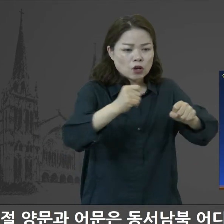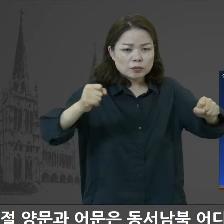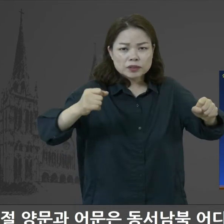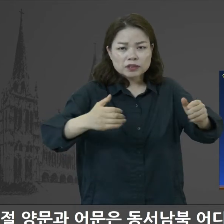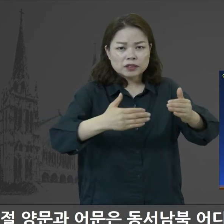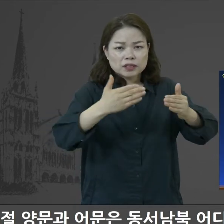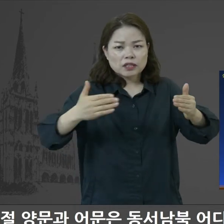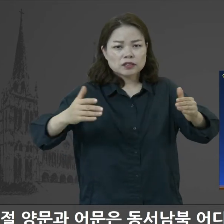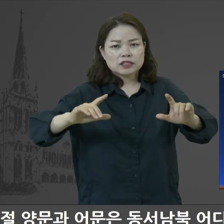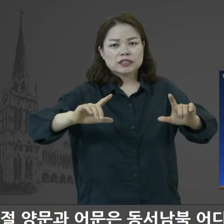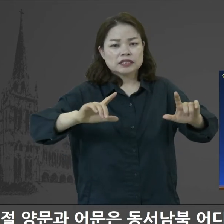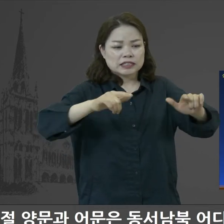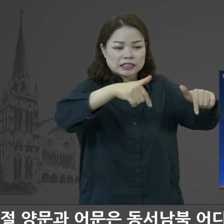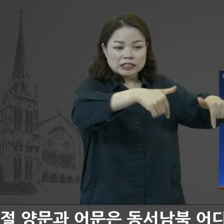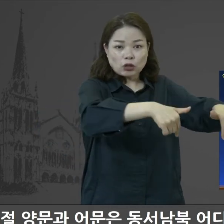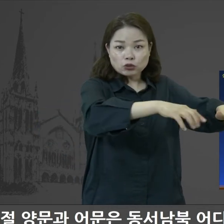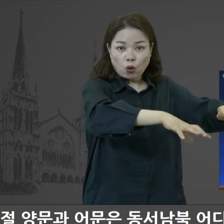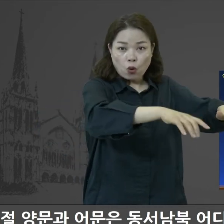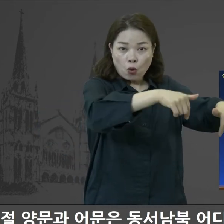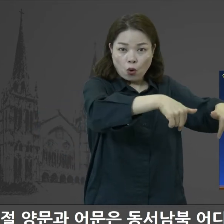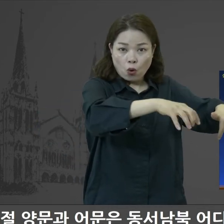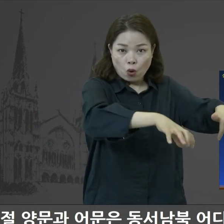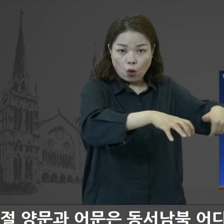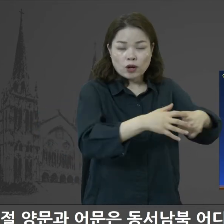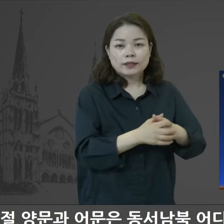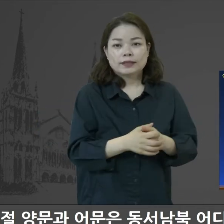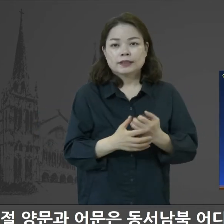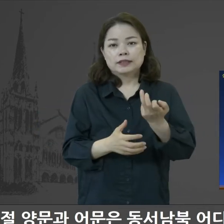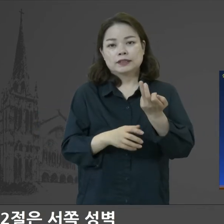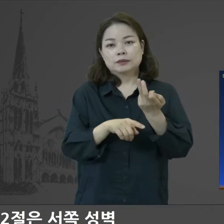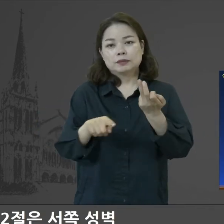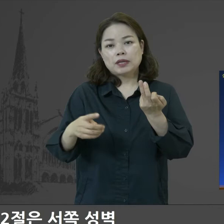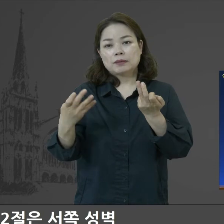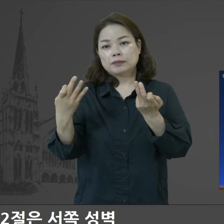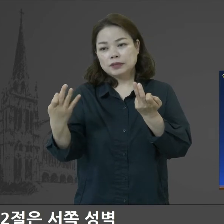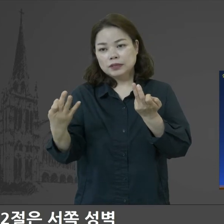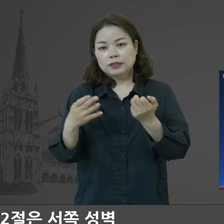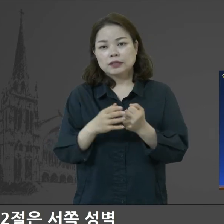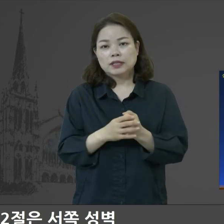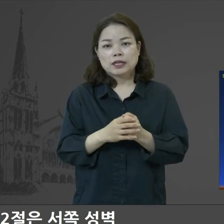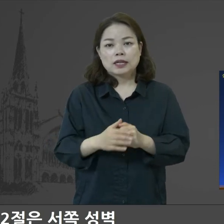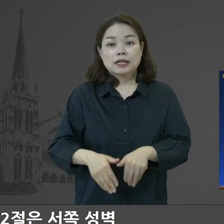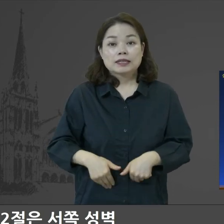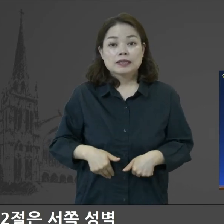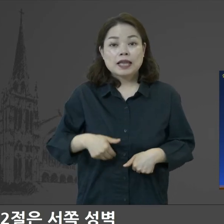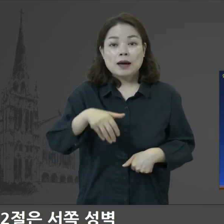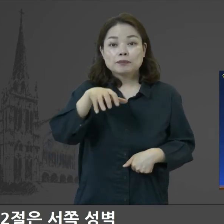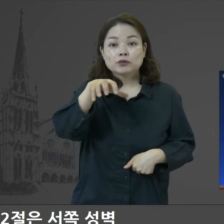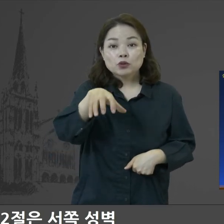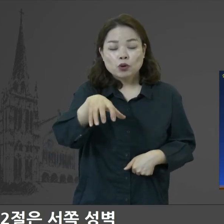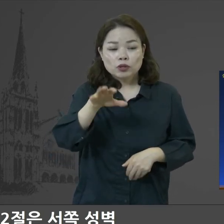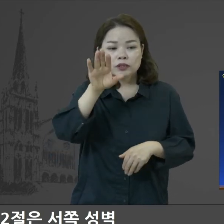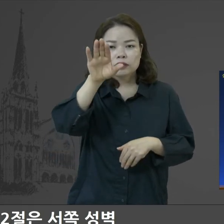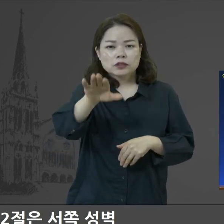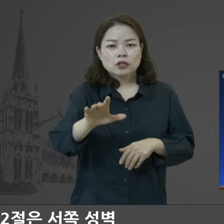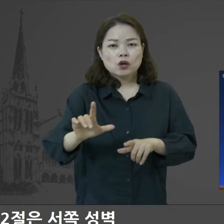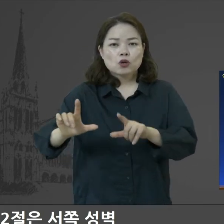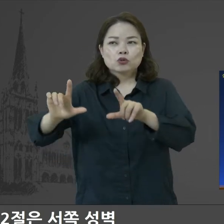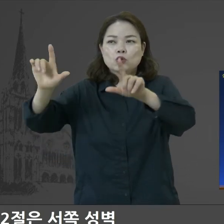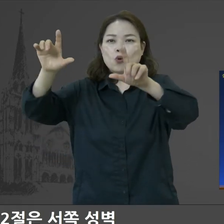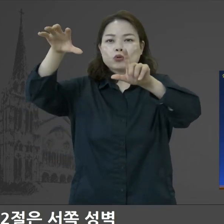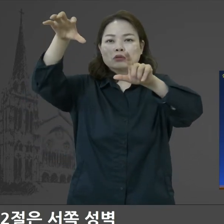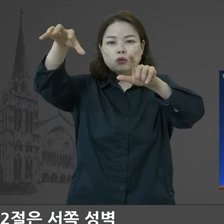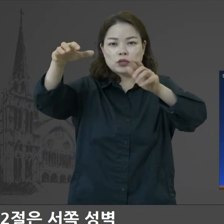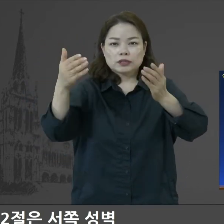성벽은 서쪽 성벽입니다. 그리고 13절과 14절은 남쪽 성벽이고 이후에는 동쪽